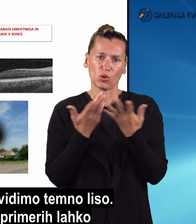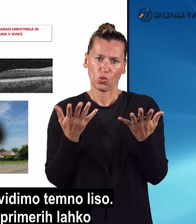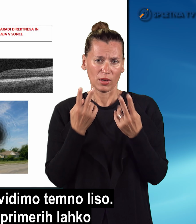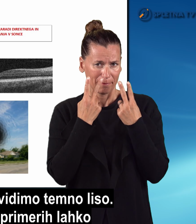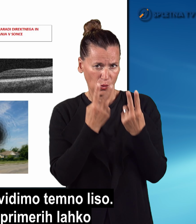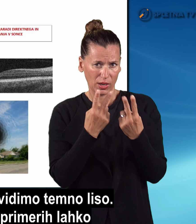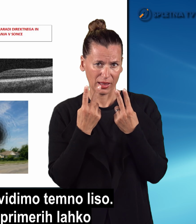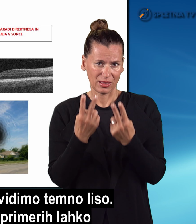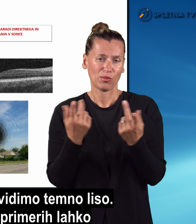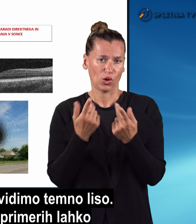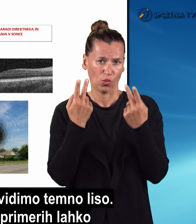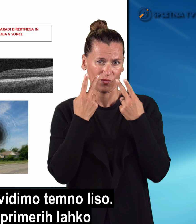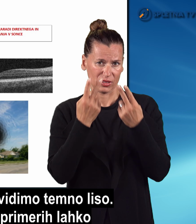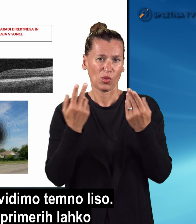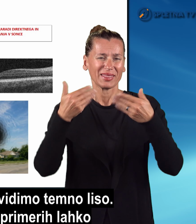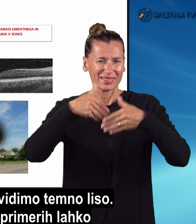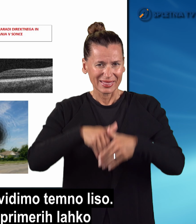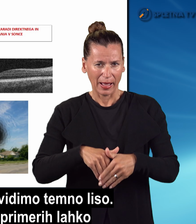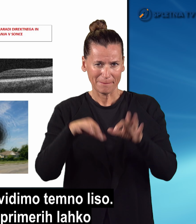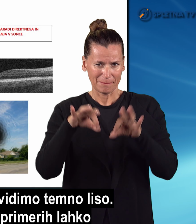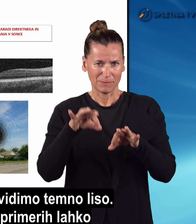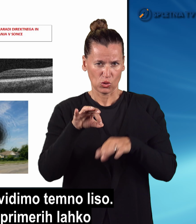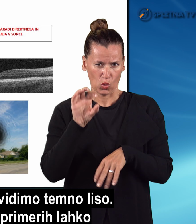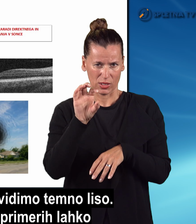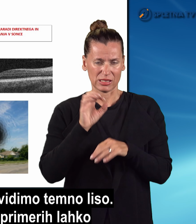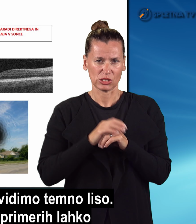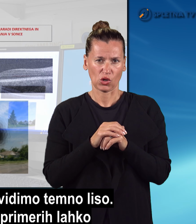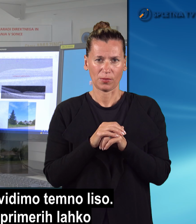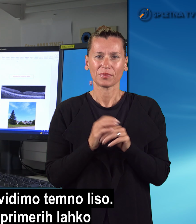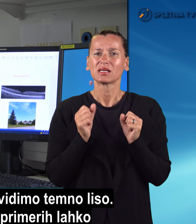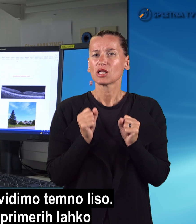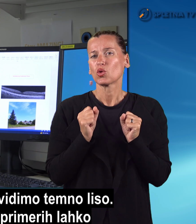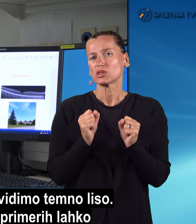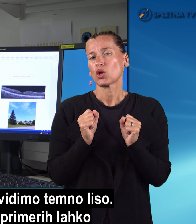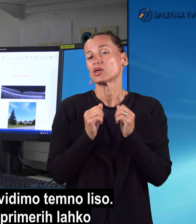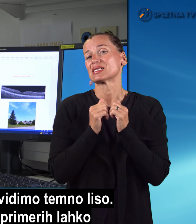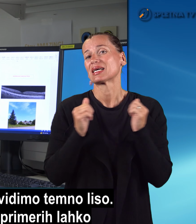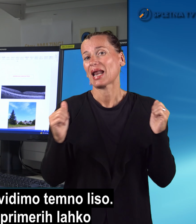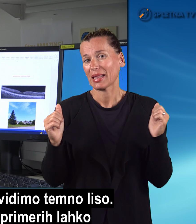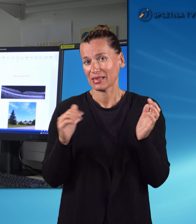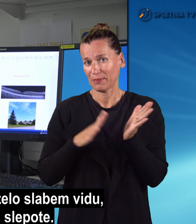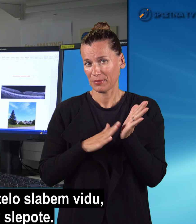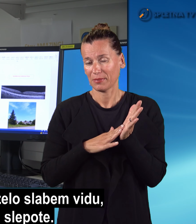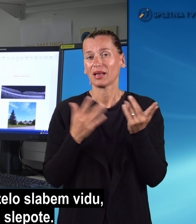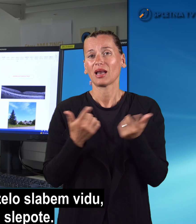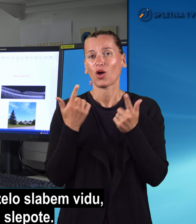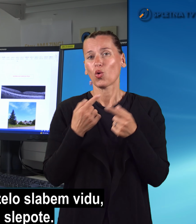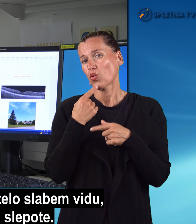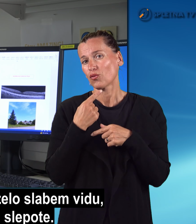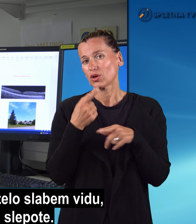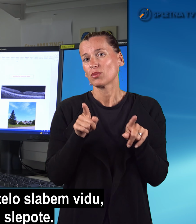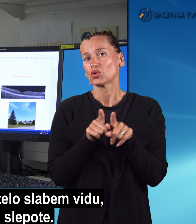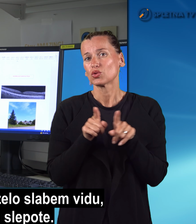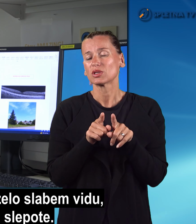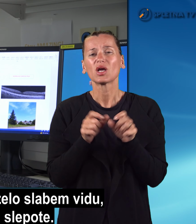lahko vidimo temno liso. V zelo skrajnih primerih lahko govorimo tudi